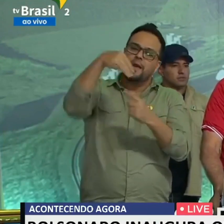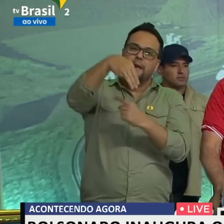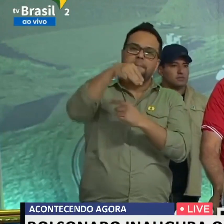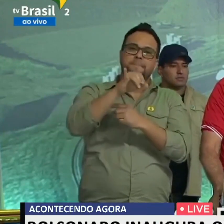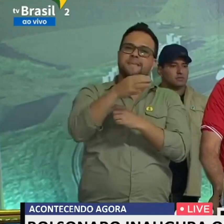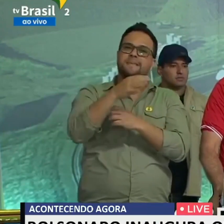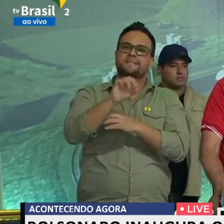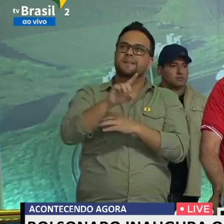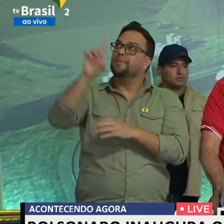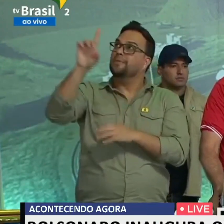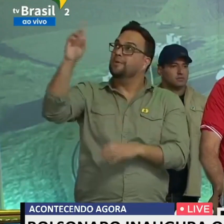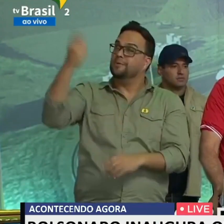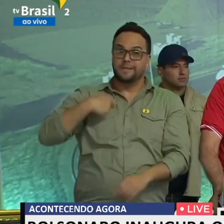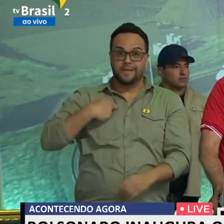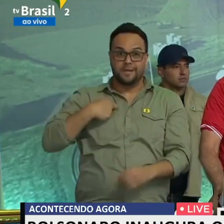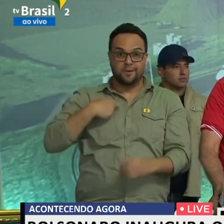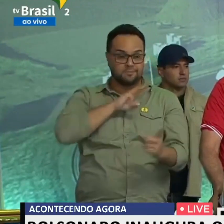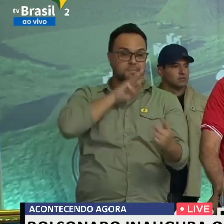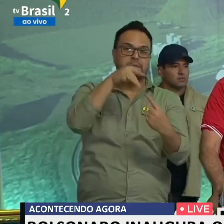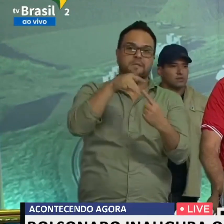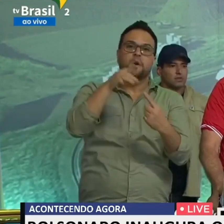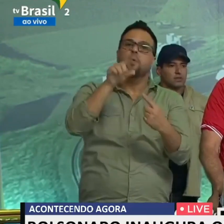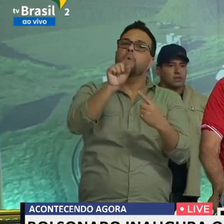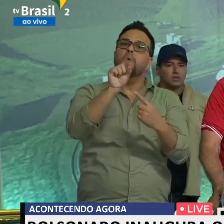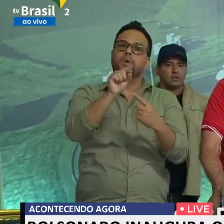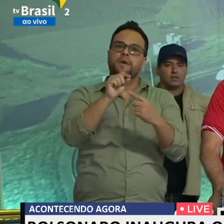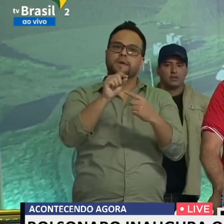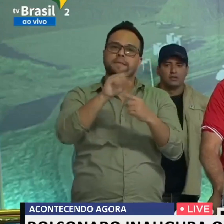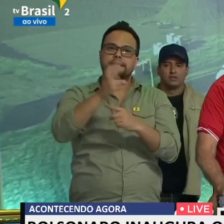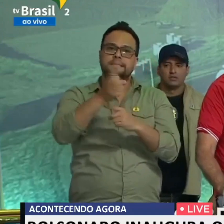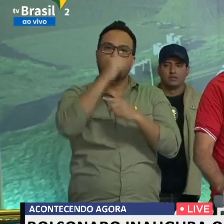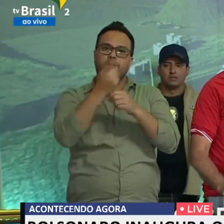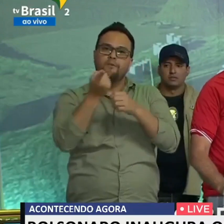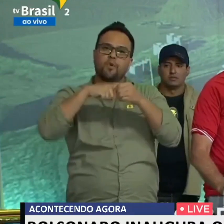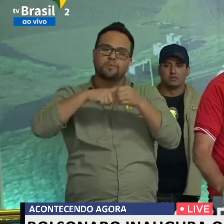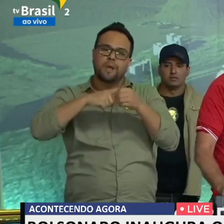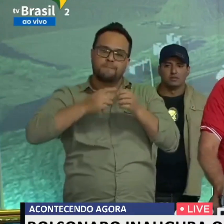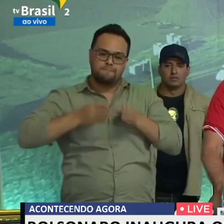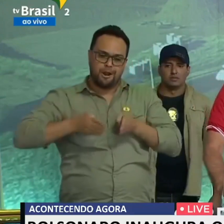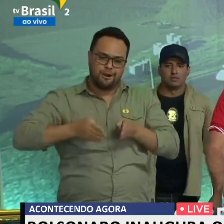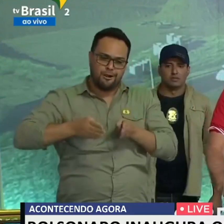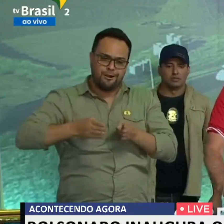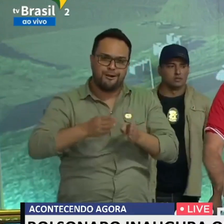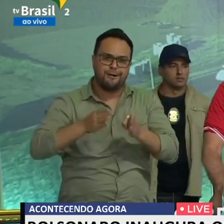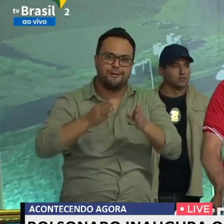uma missão para nós redirecionarmos o nosso país.